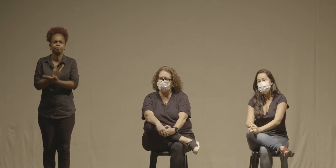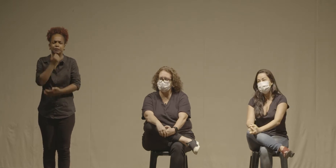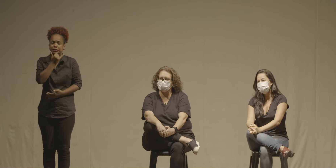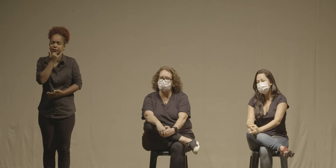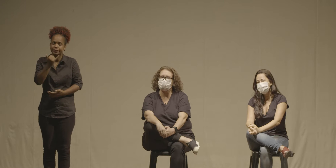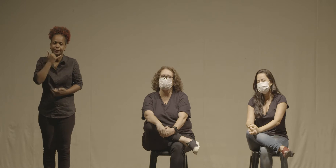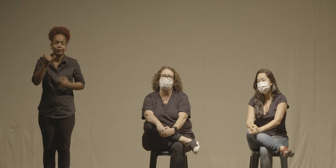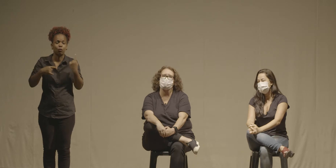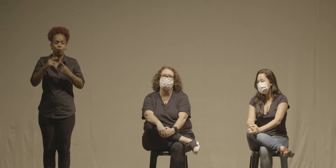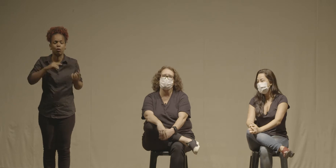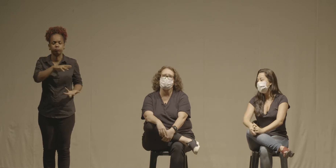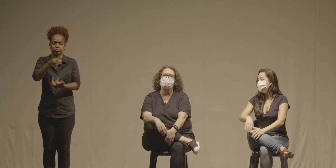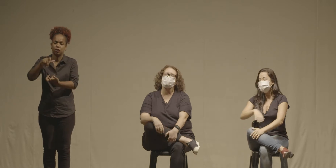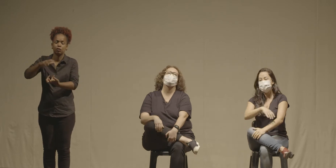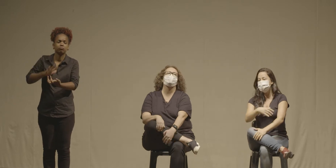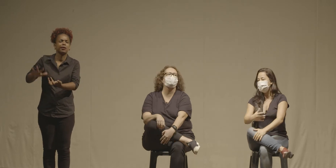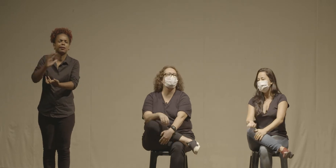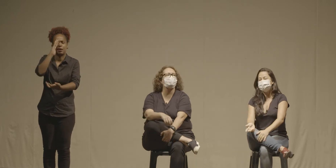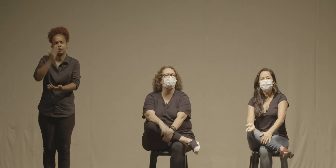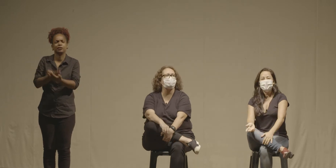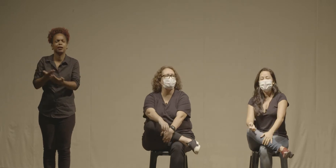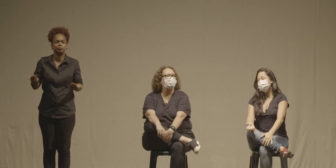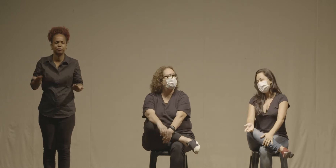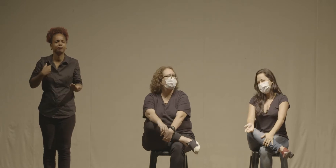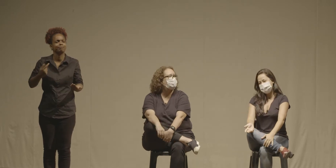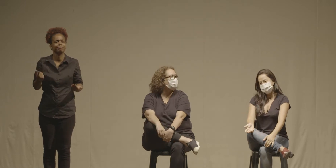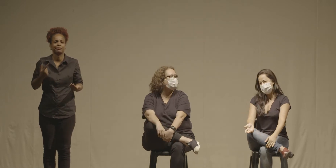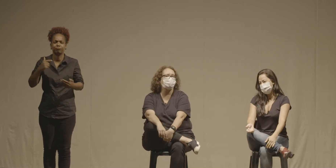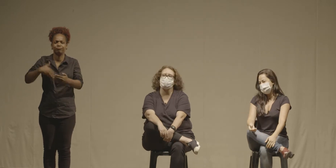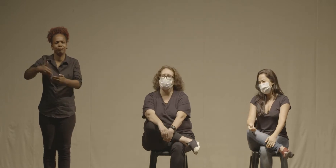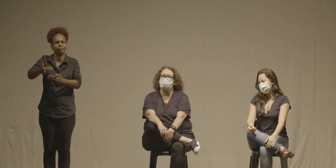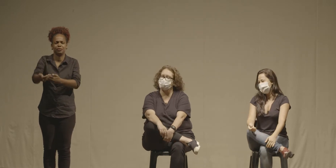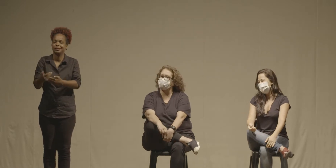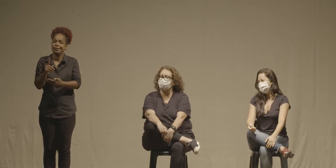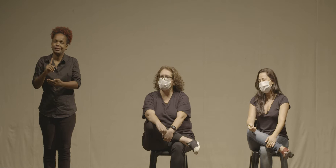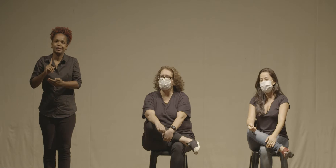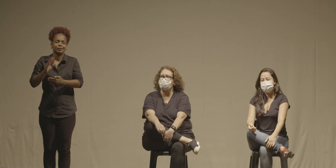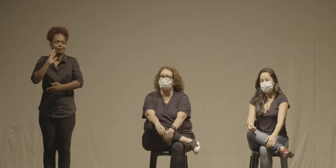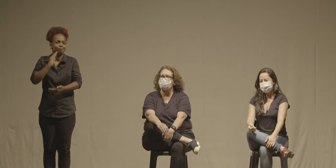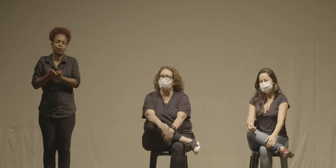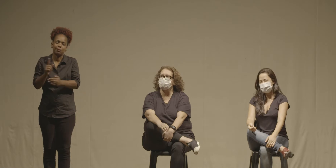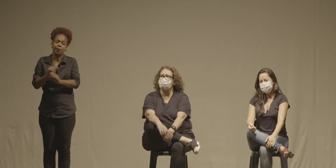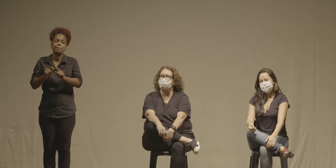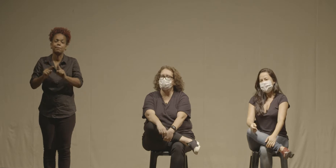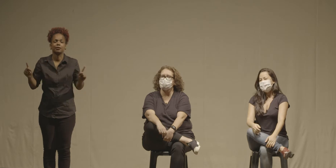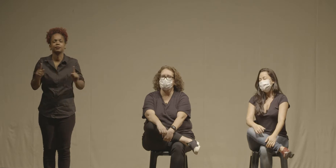com essa loucura, essa pandemia. Acreditamos que não duraria tanto tempo. Para a gente, isso em 3